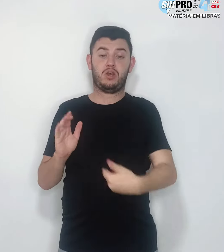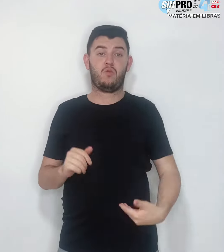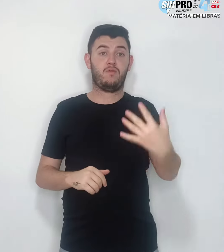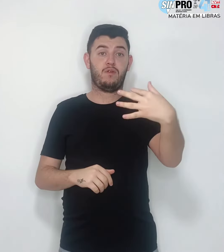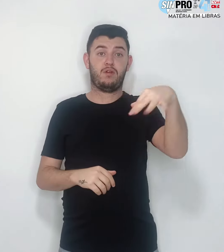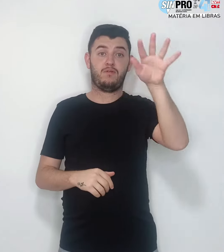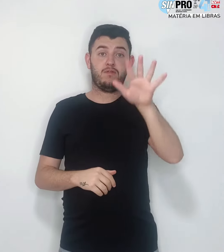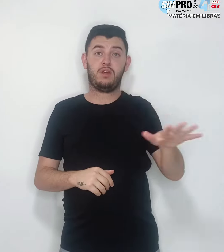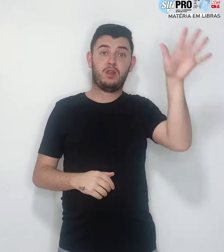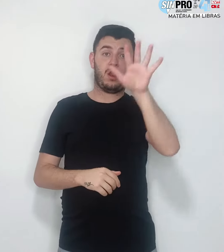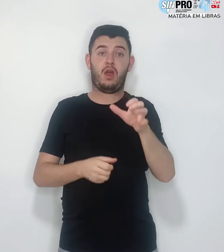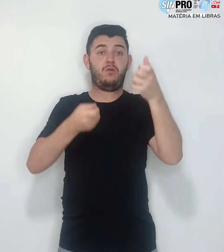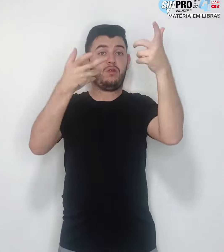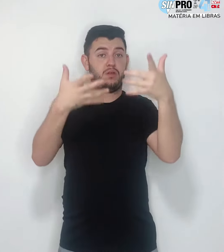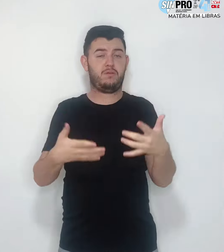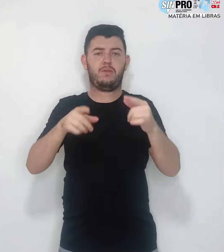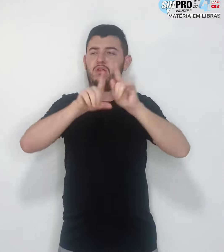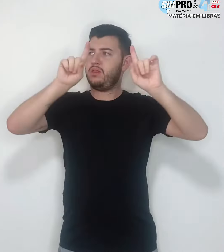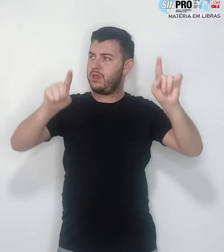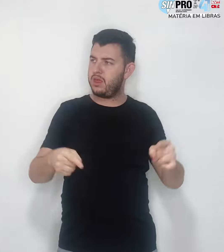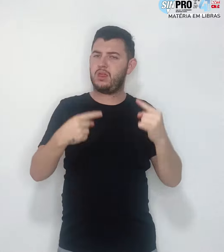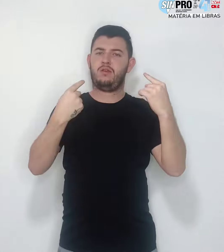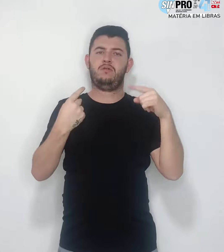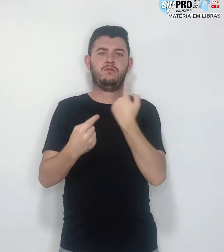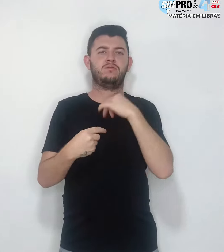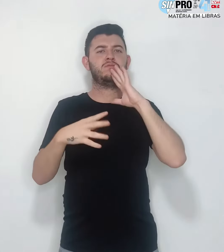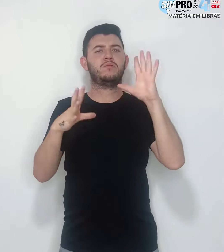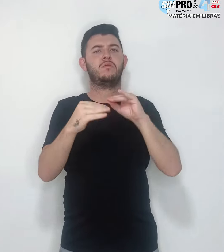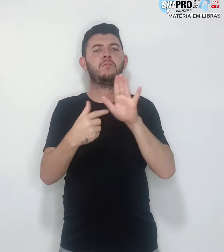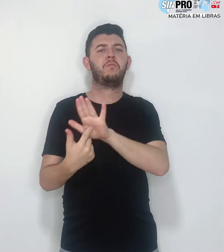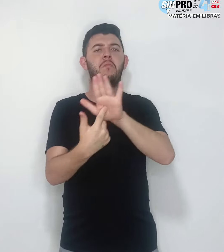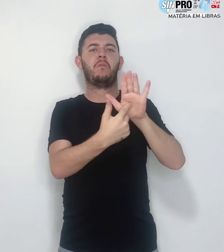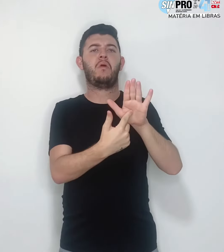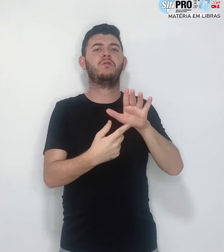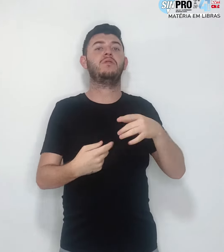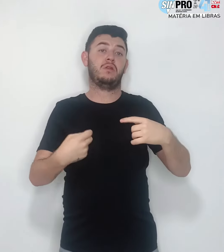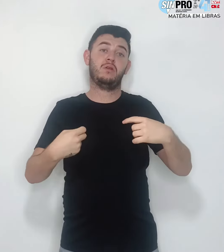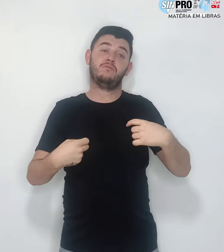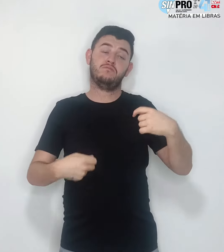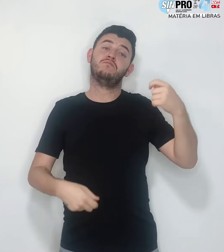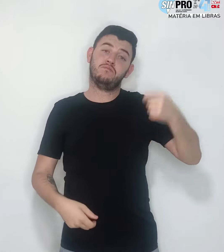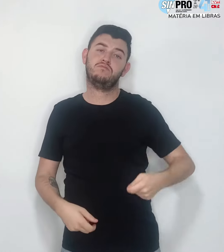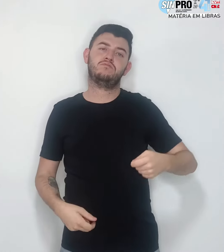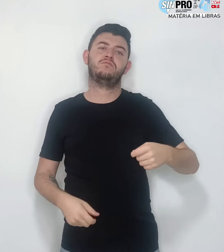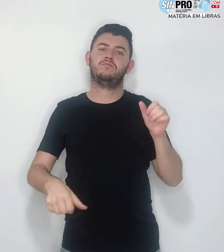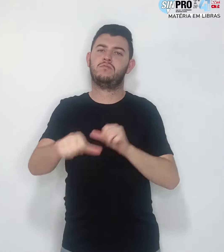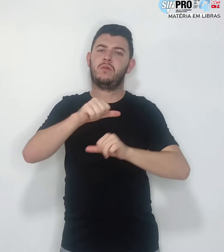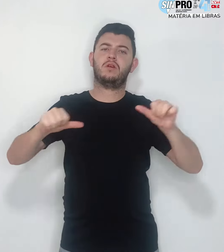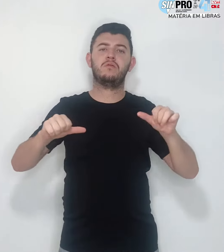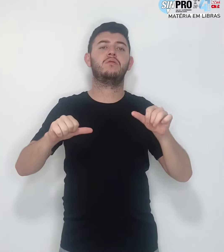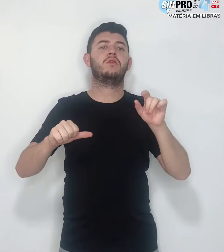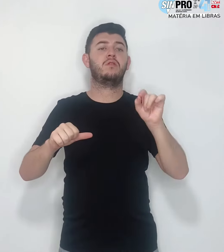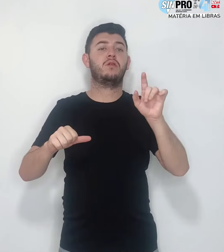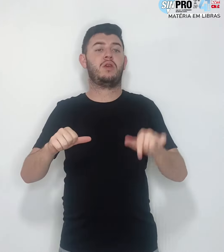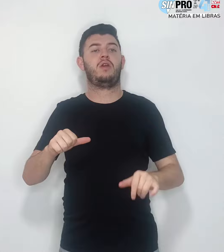ele destacou que os desafios que se projetam exigem a manutenção da força e do